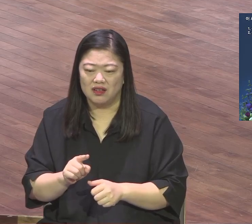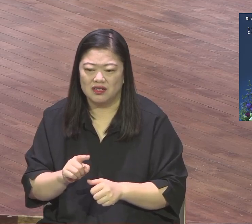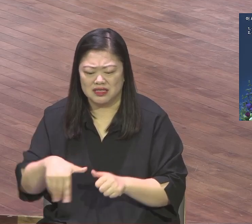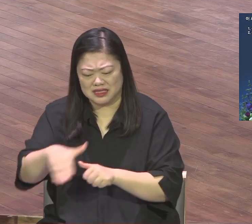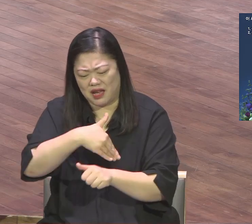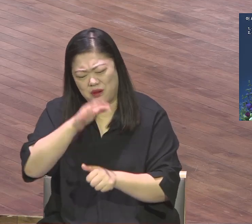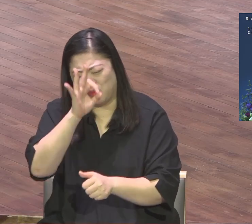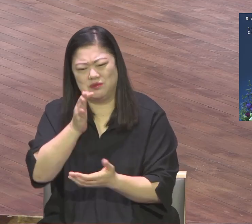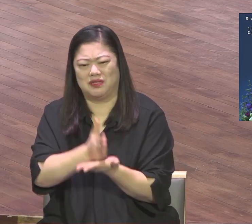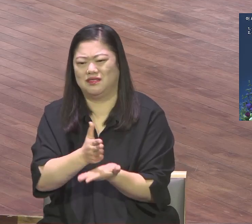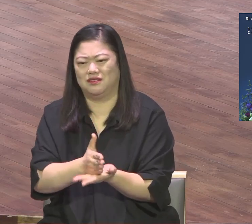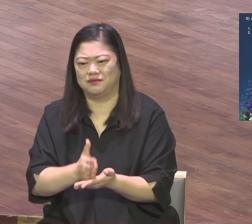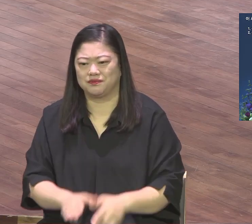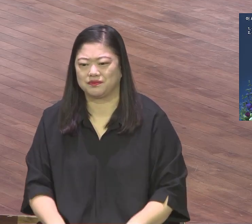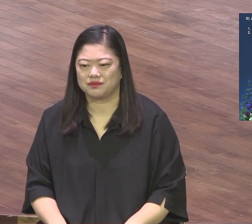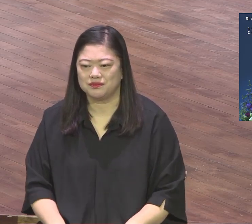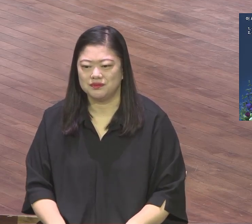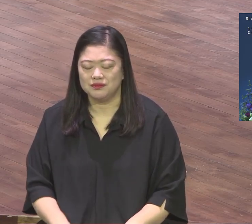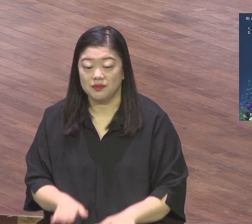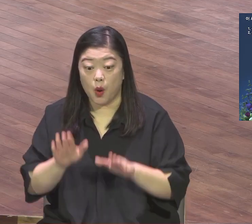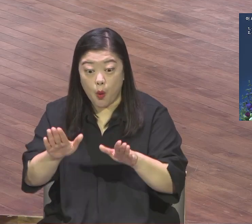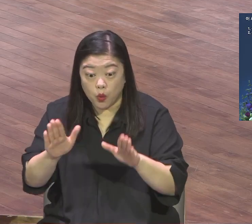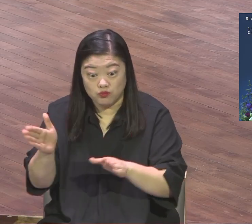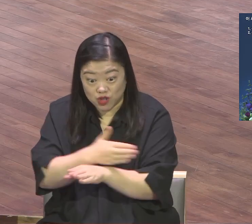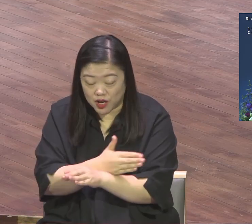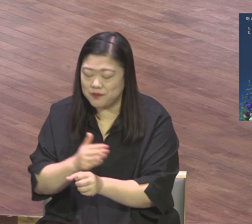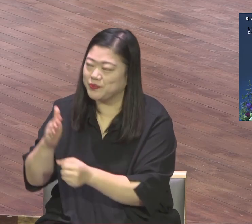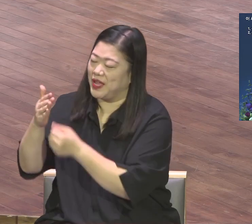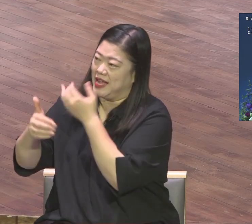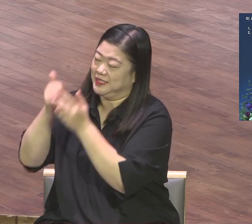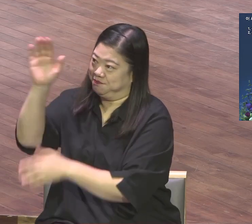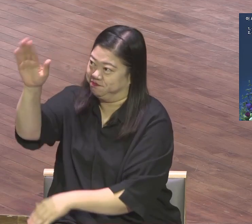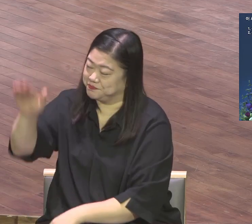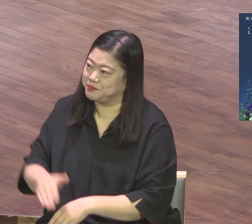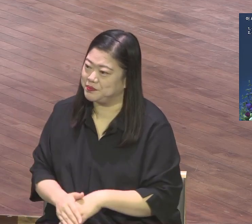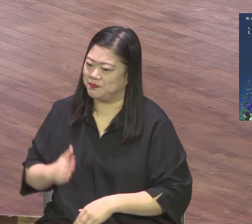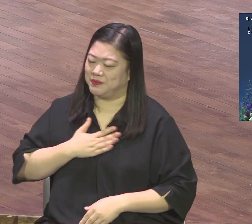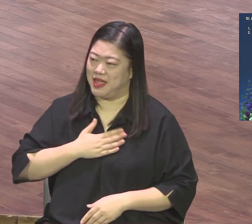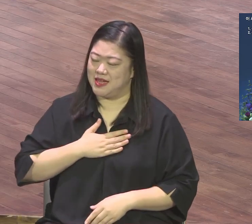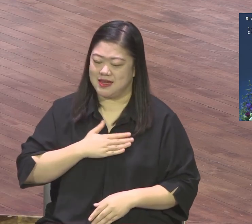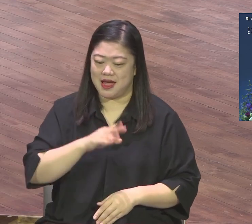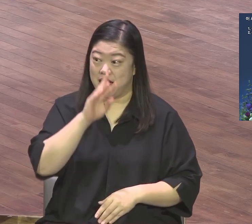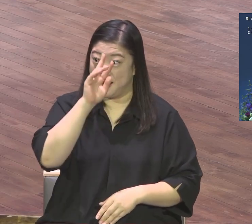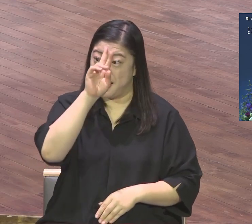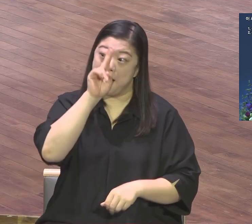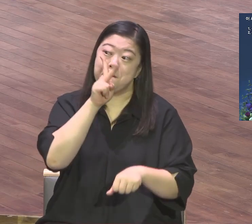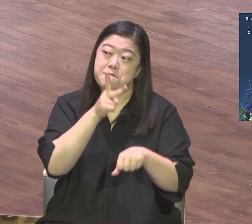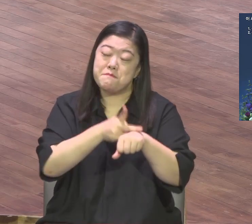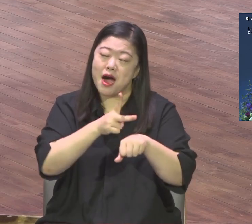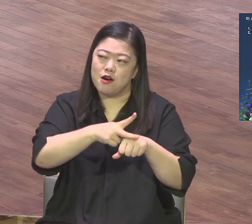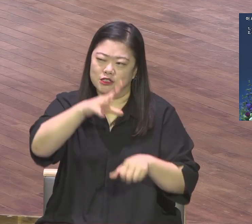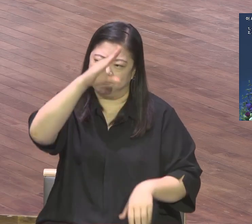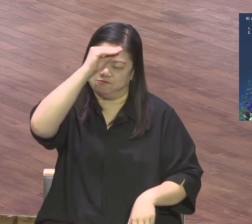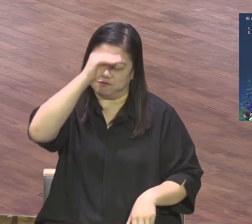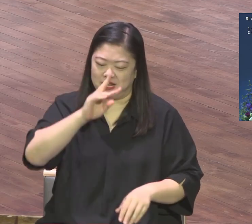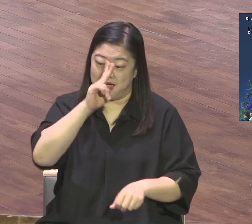하나님이요. 나도 사도 바울의 키저가 되었어. 3.1조 3운동 주역으로 멋지게 서게 하여